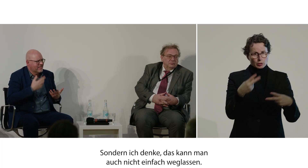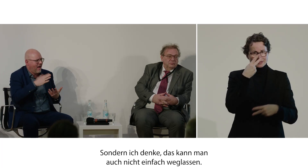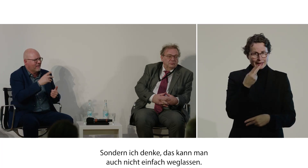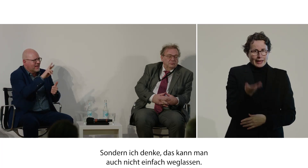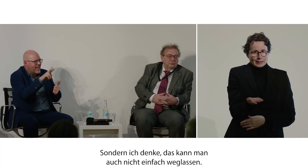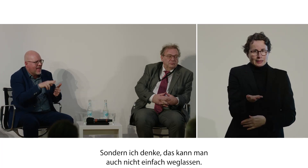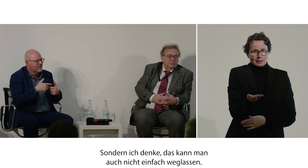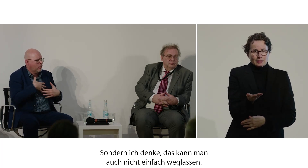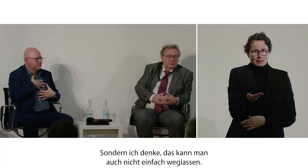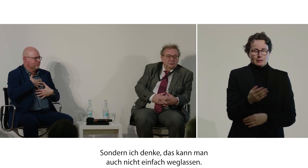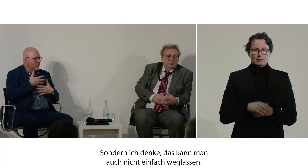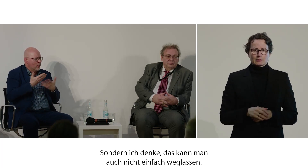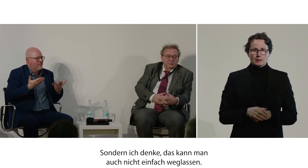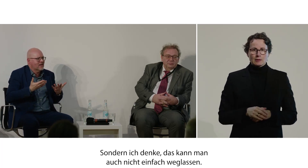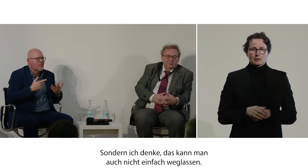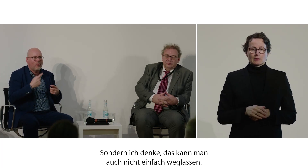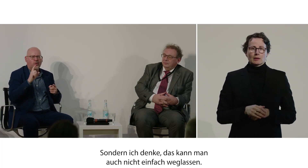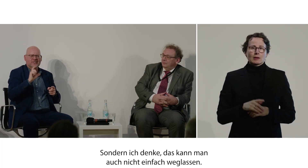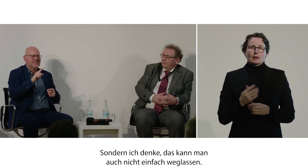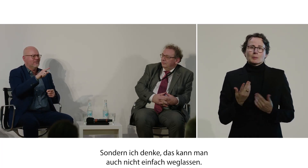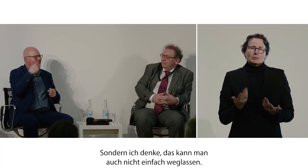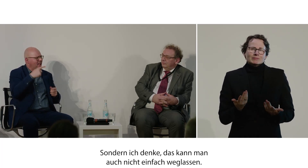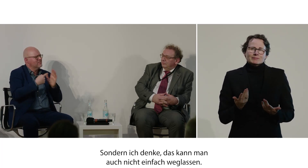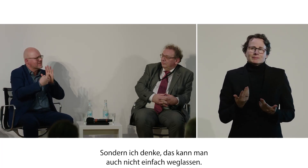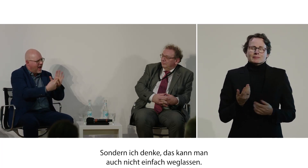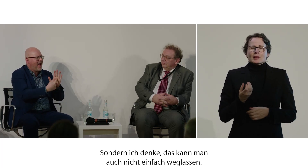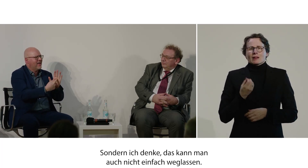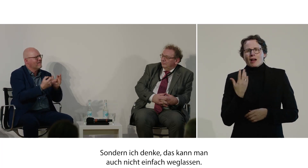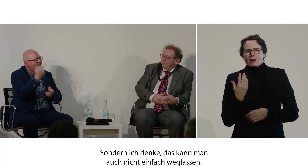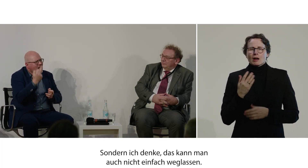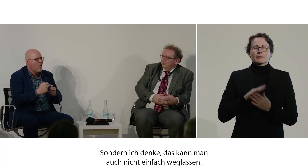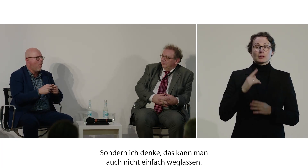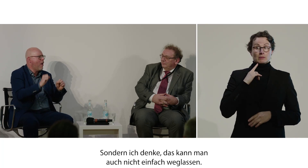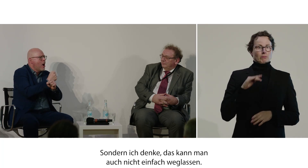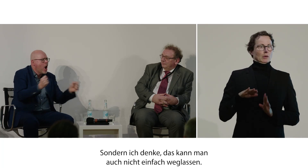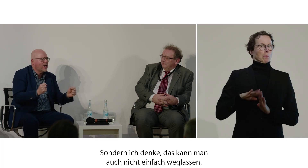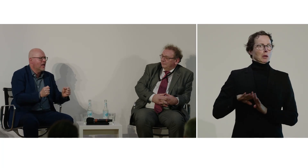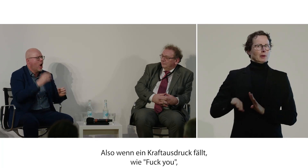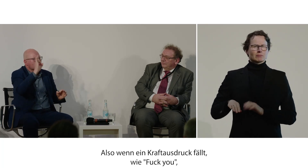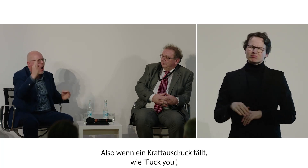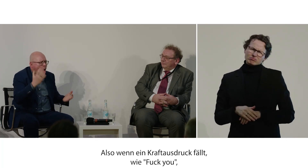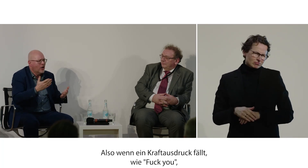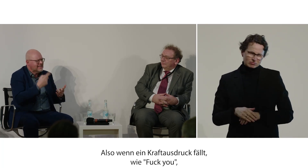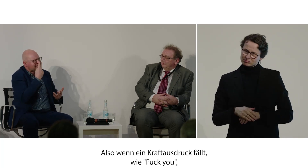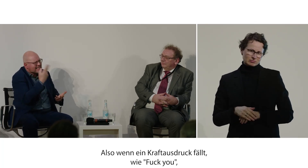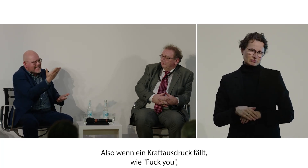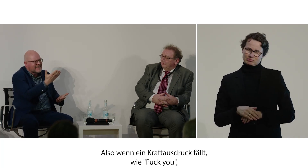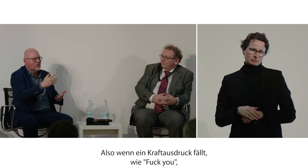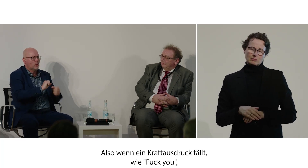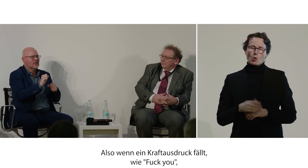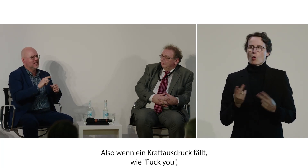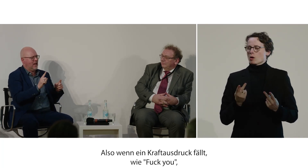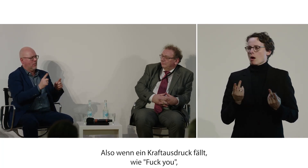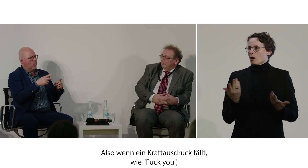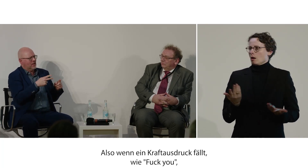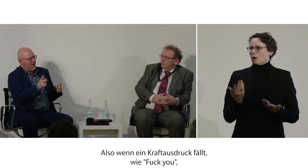ich denke, das kann man jetzt sozusagen auch aus bestimmten Gründen nicht einfach weglassen. ist vorhin auch schon gesagt worden. Also wenn da irgendwie, weiß